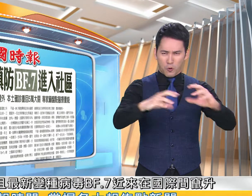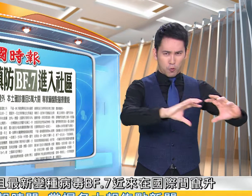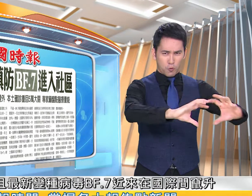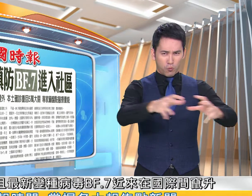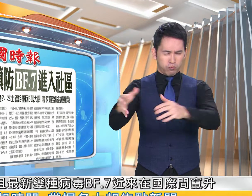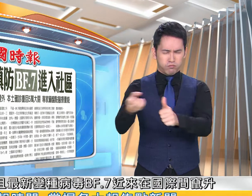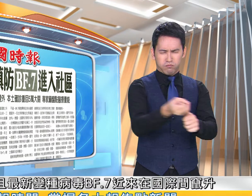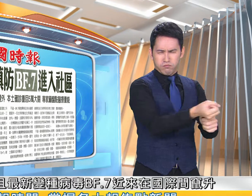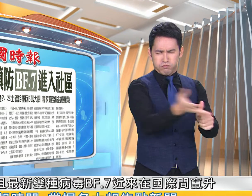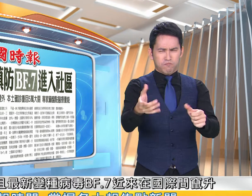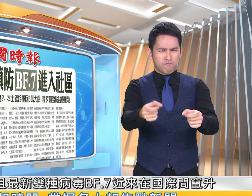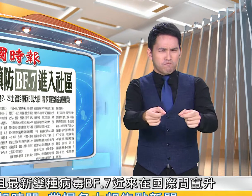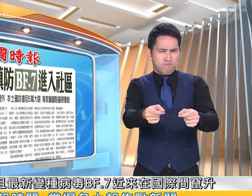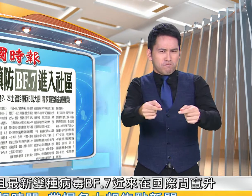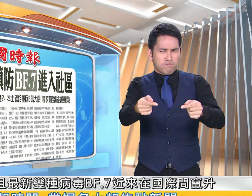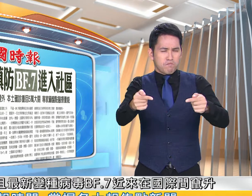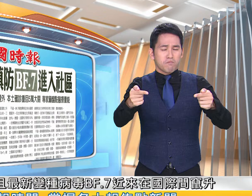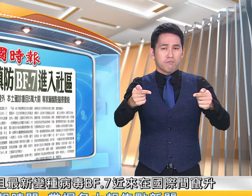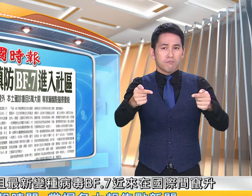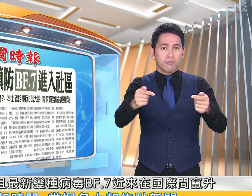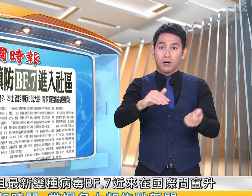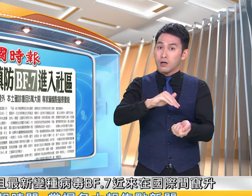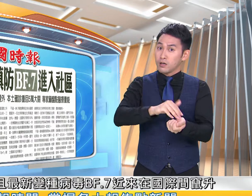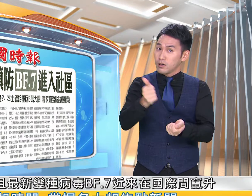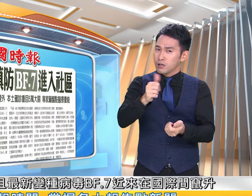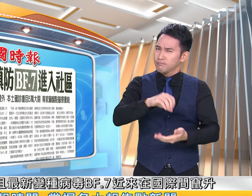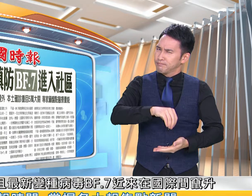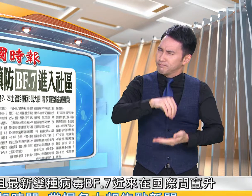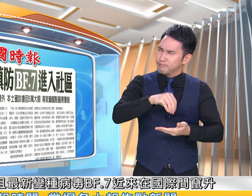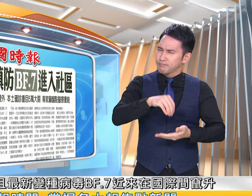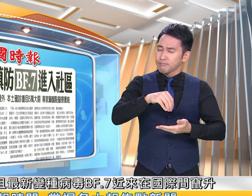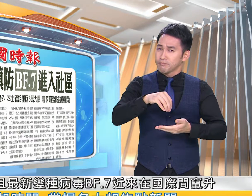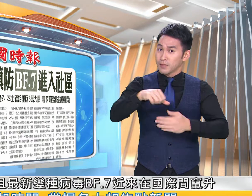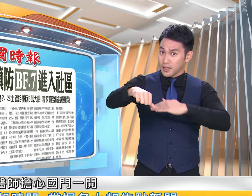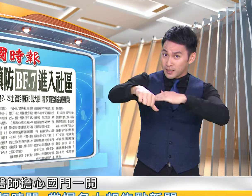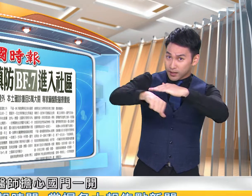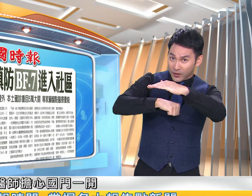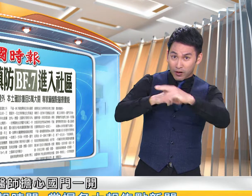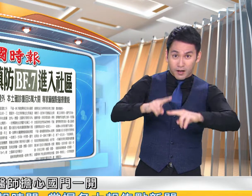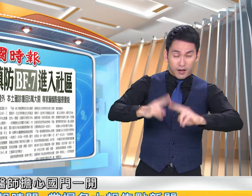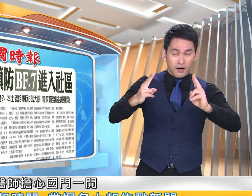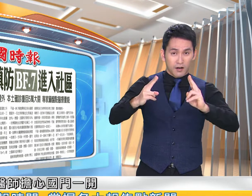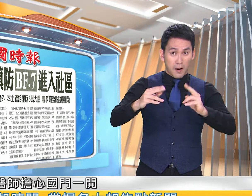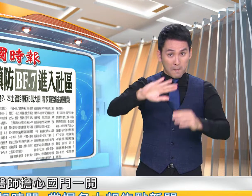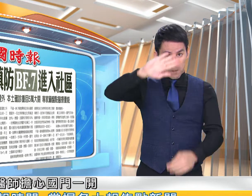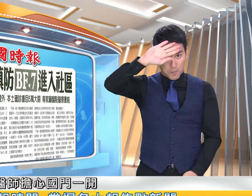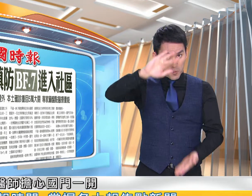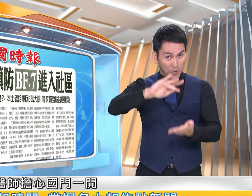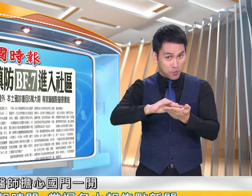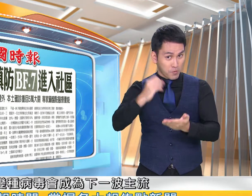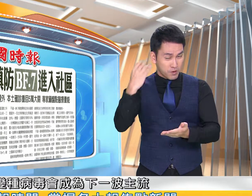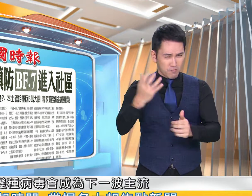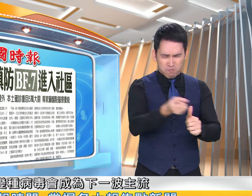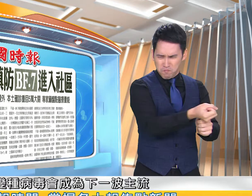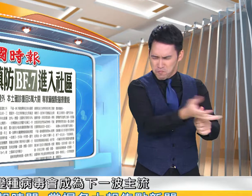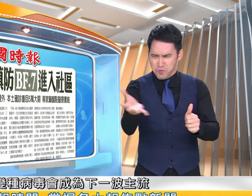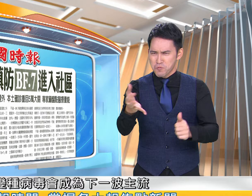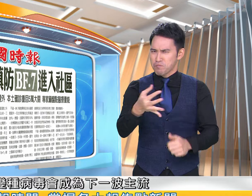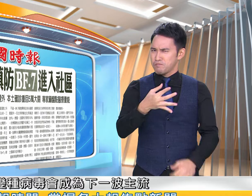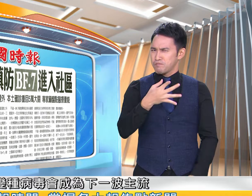BF.7 近来在国际间窜升，有医师担心国门一开，新变种病毒会成为下一